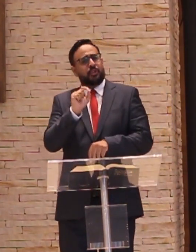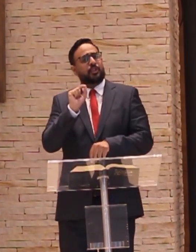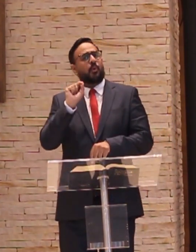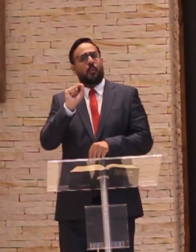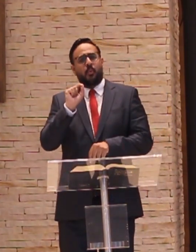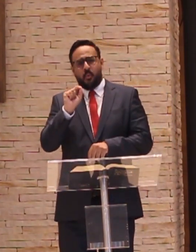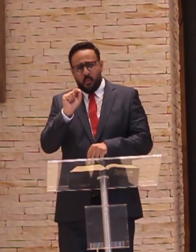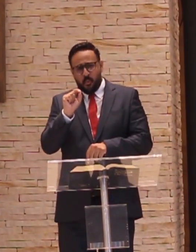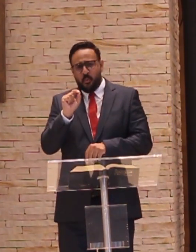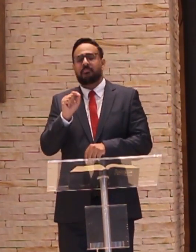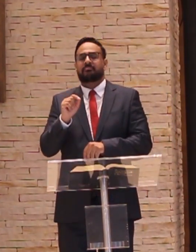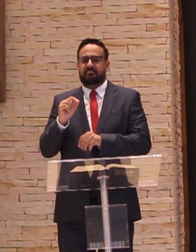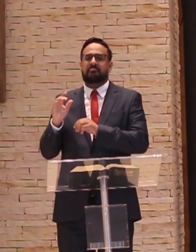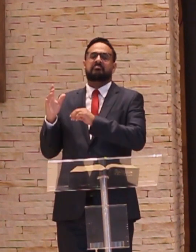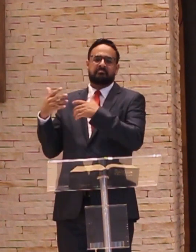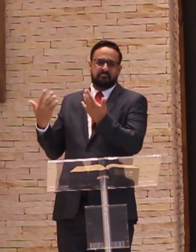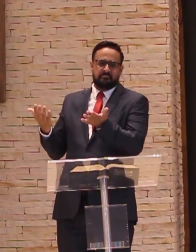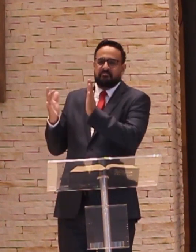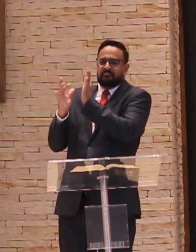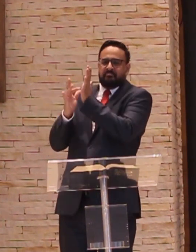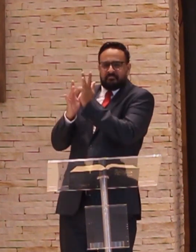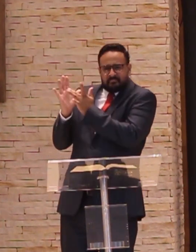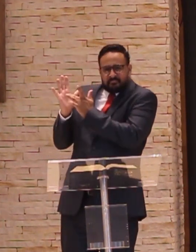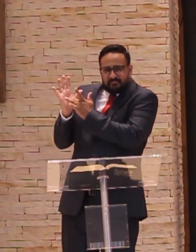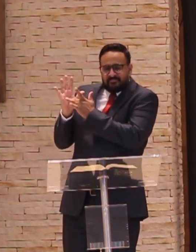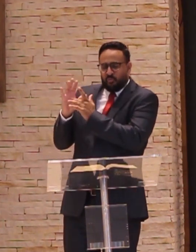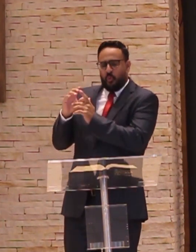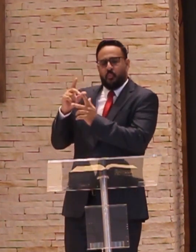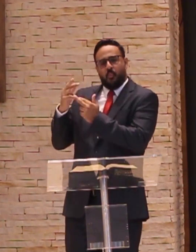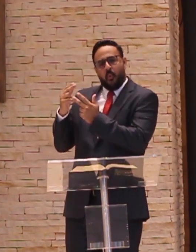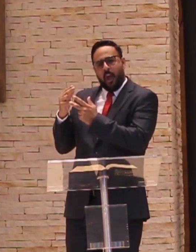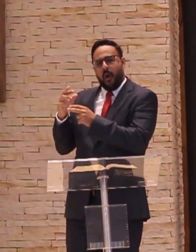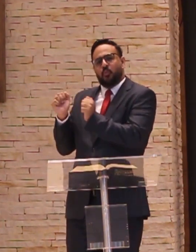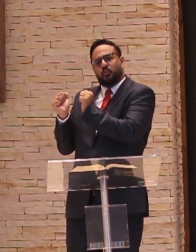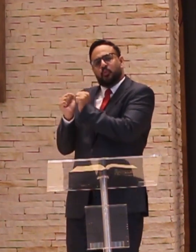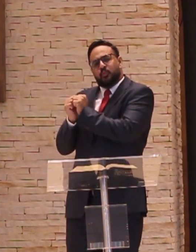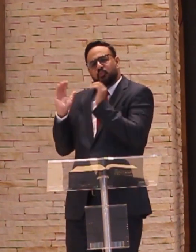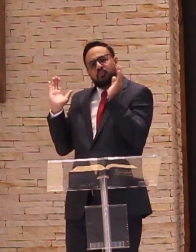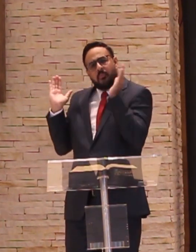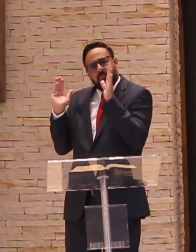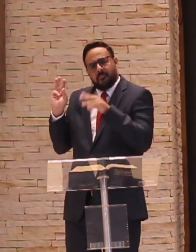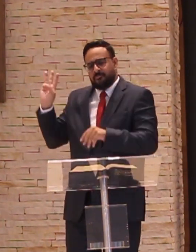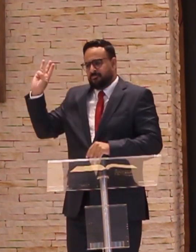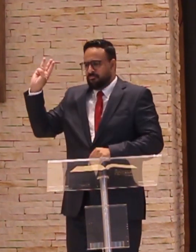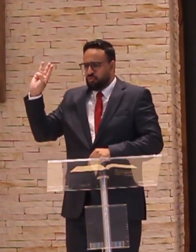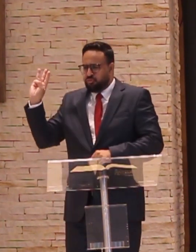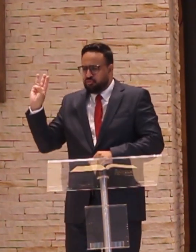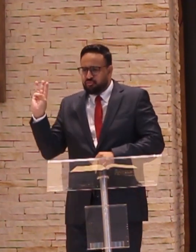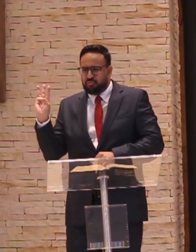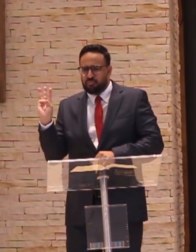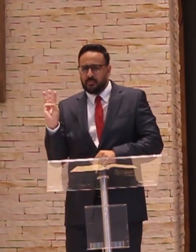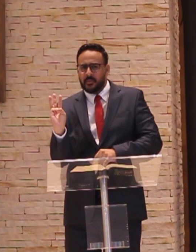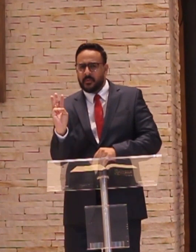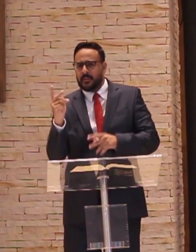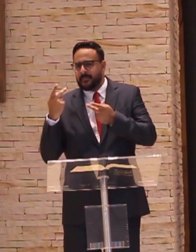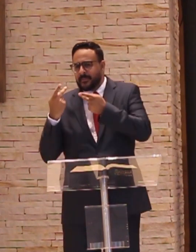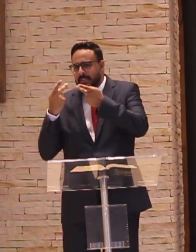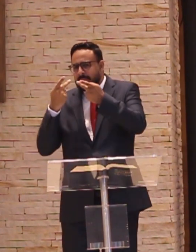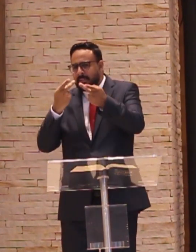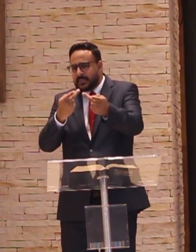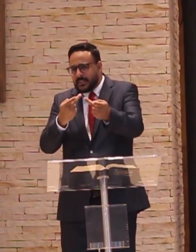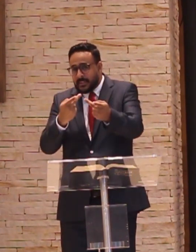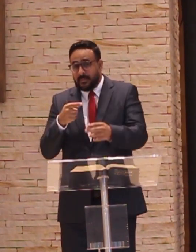de Sara e de Abraão com esse exemplo, com a ideia de que ele seria pai de uma grande